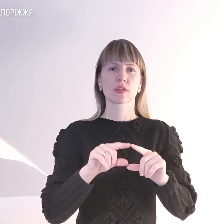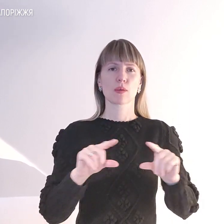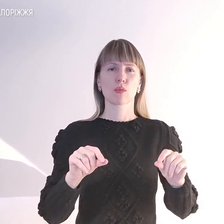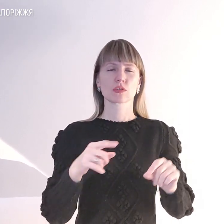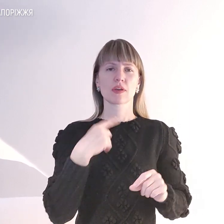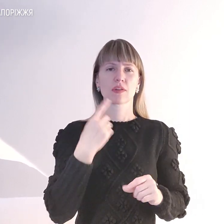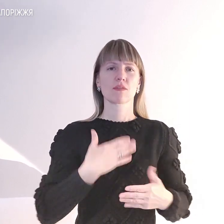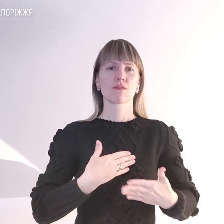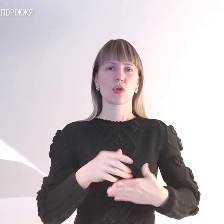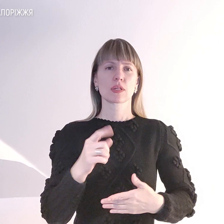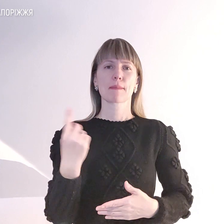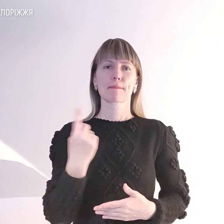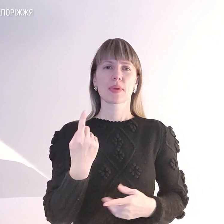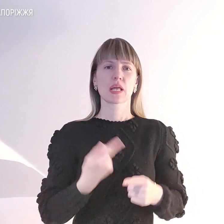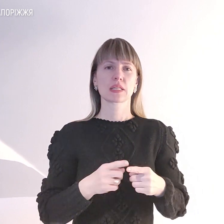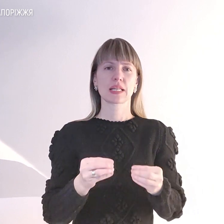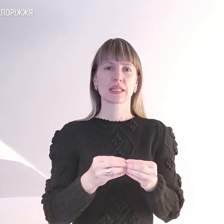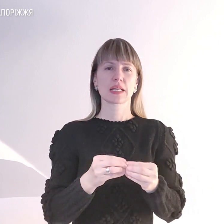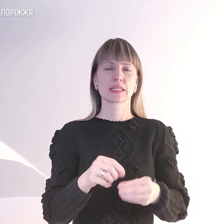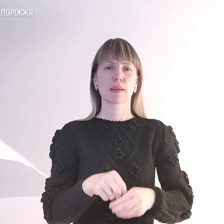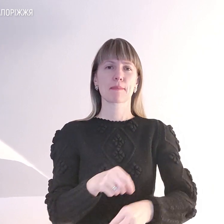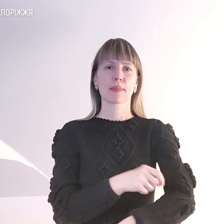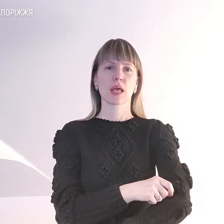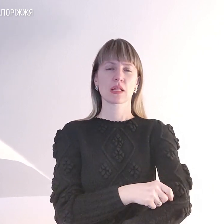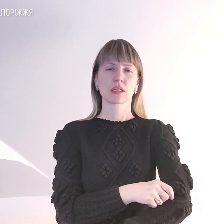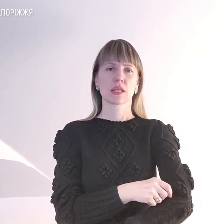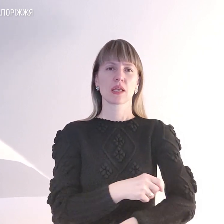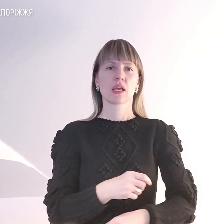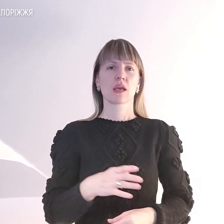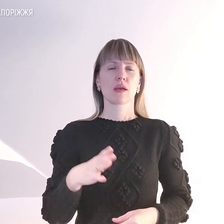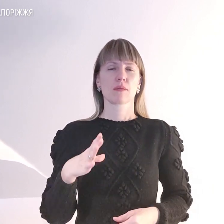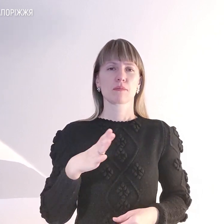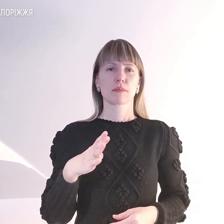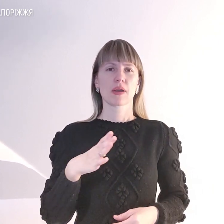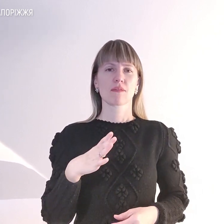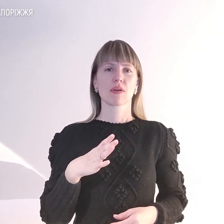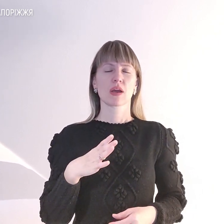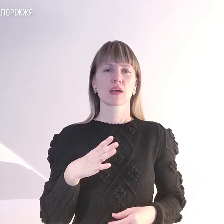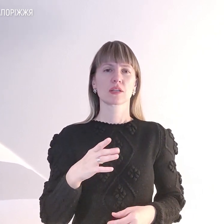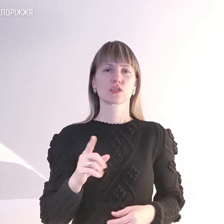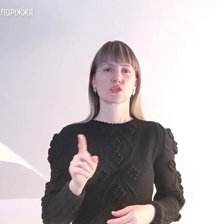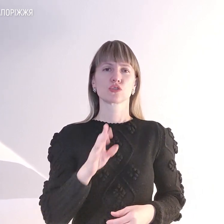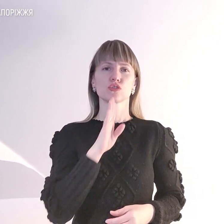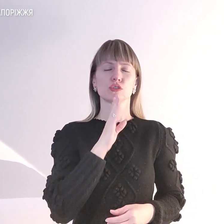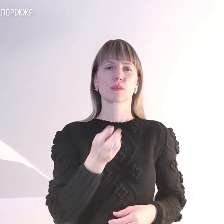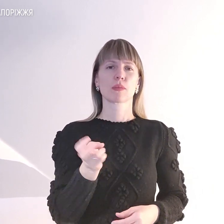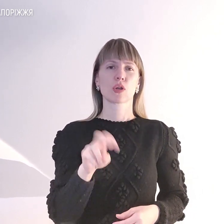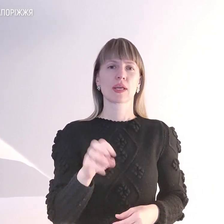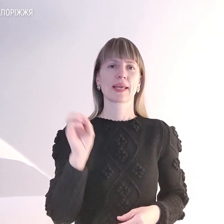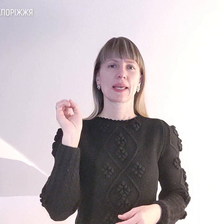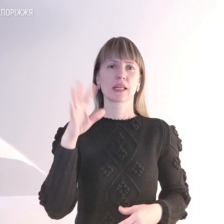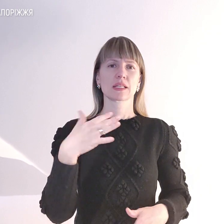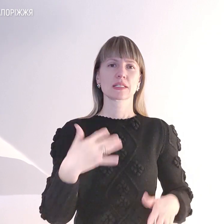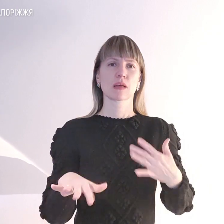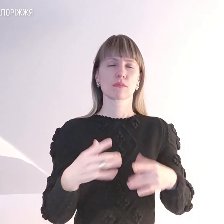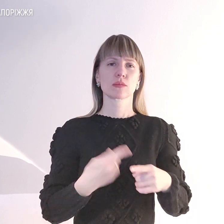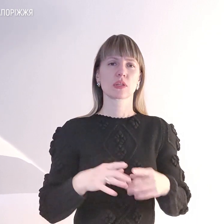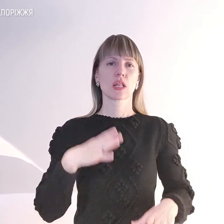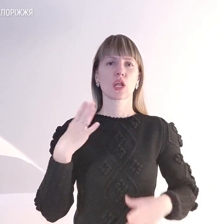волонтер. Перше – це 10 метрів, тому що буває… Перше – це в нас 10 метрів, бо буває, жінки приходять, кидають слабко, тому тренуються і